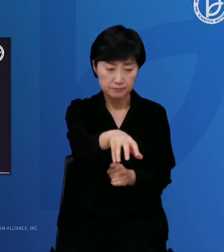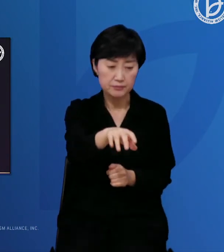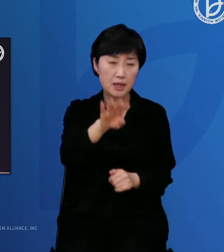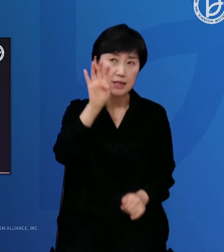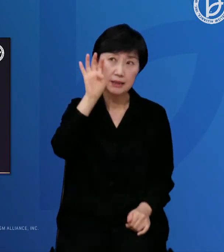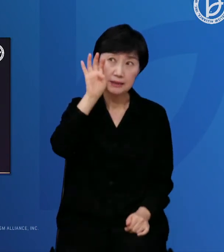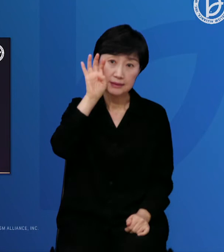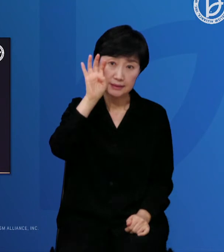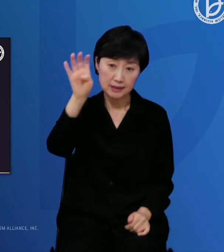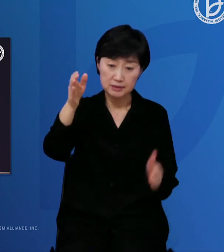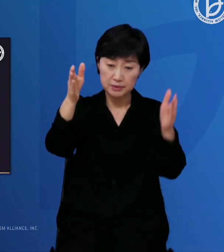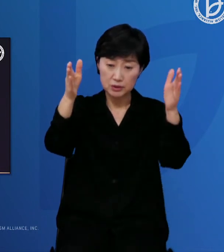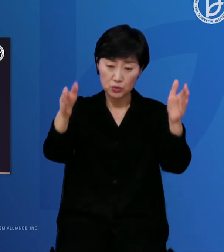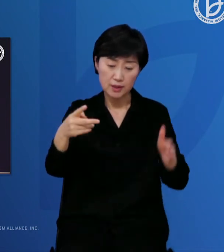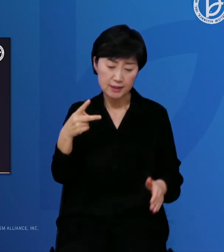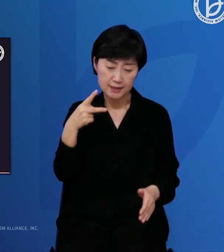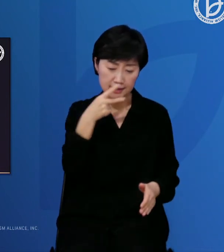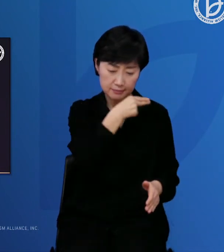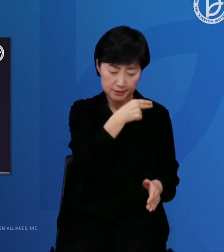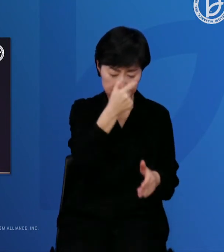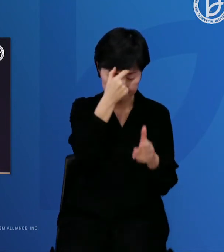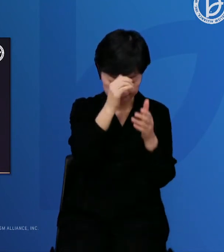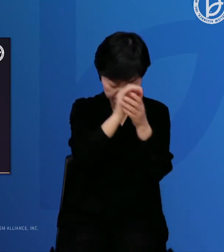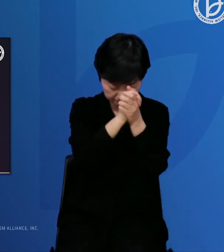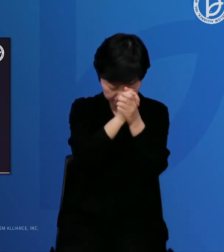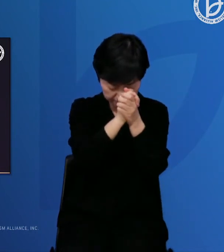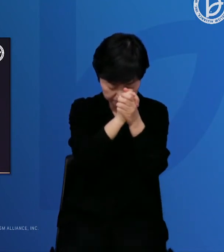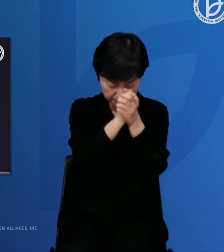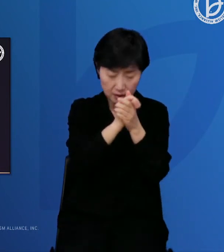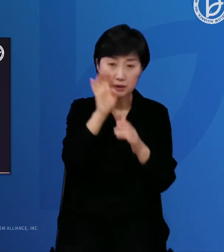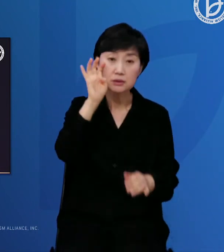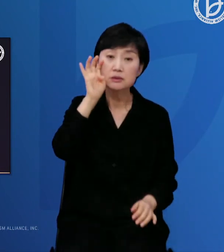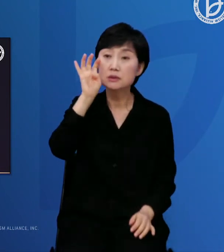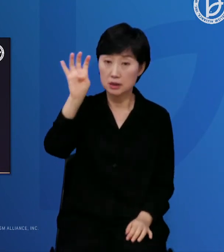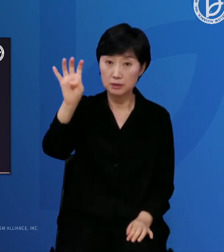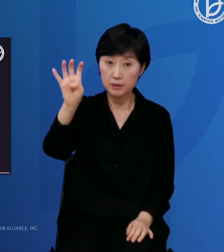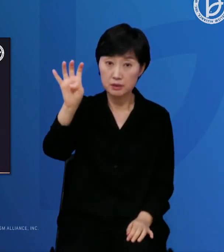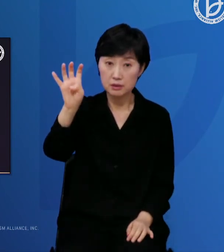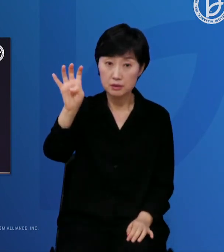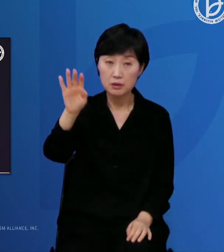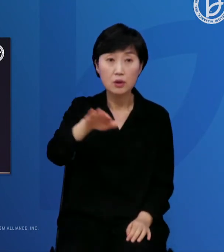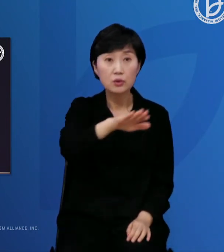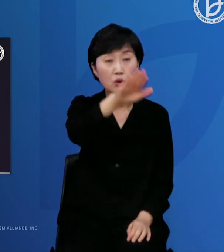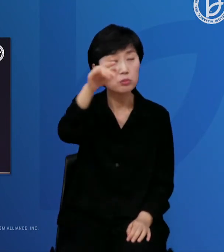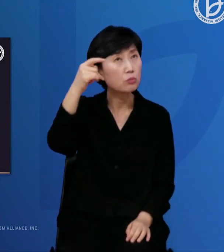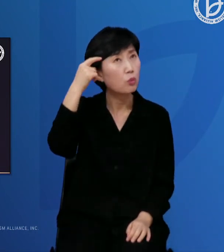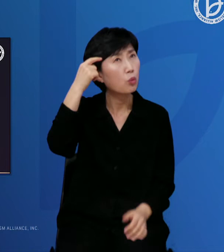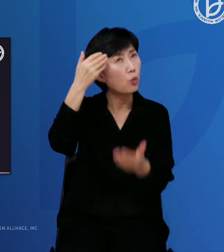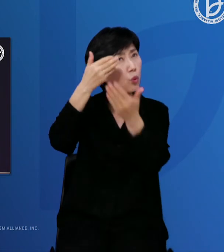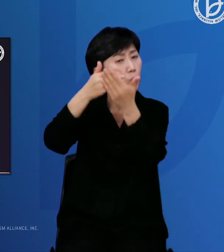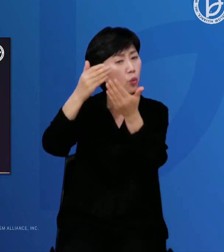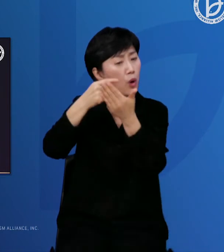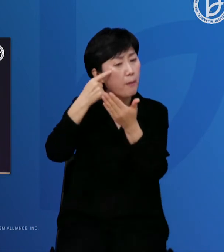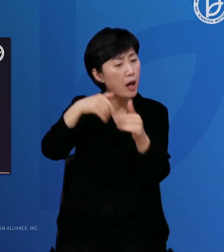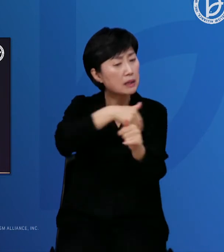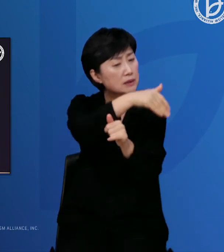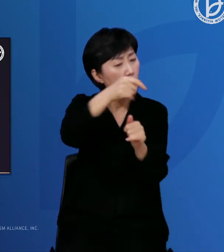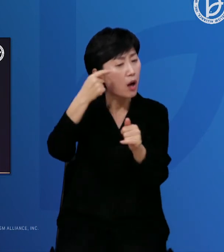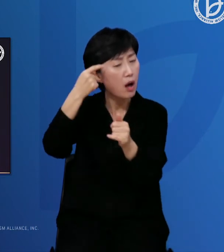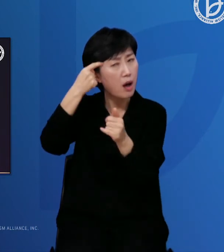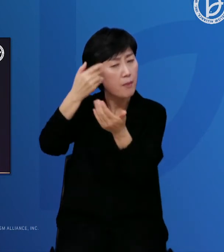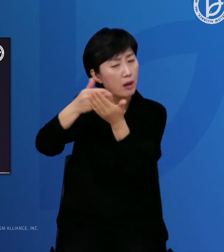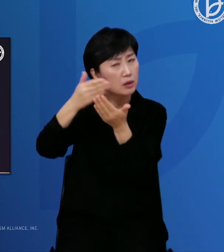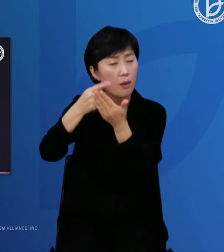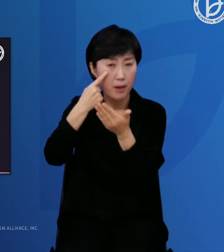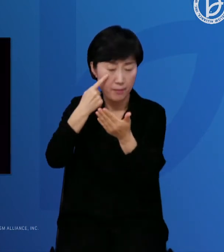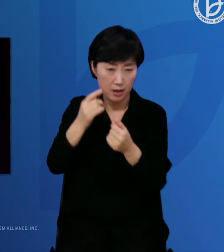금식을 한 겁니다. And for 40 days there, he fasted. 상황이 연상이 되죠. So you can imagine the kind of circumstance he was in.